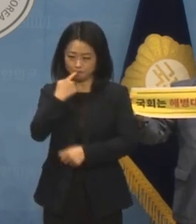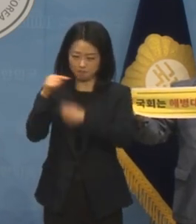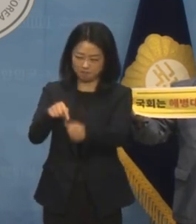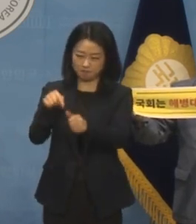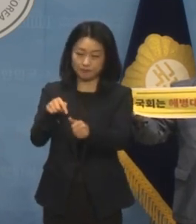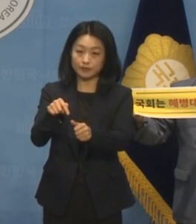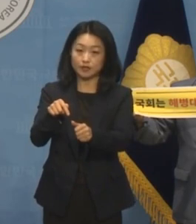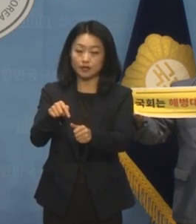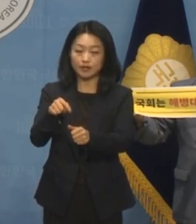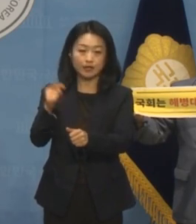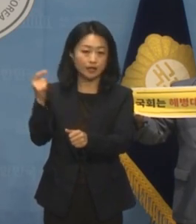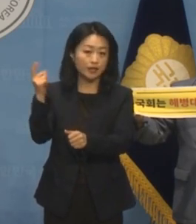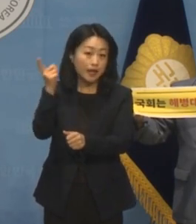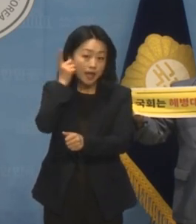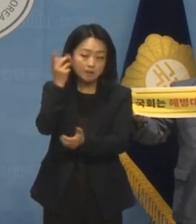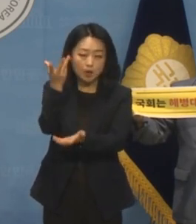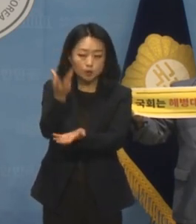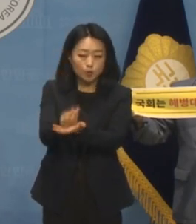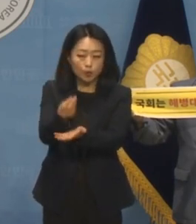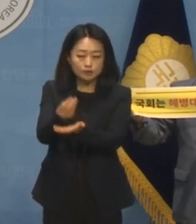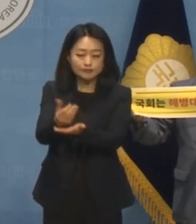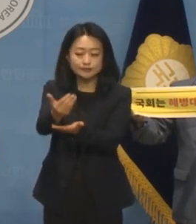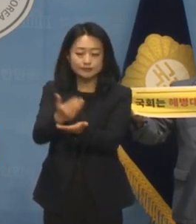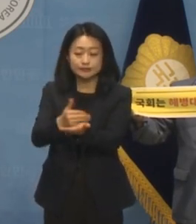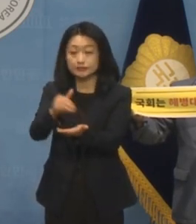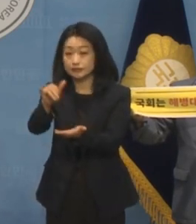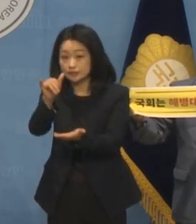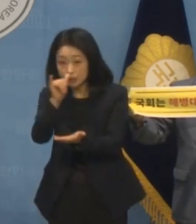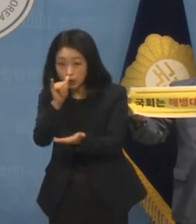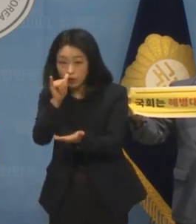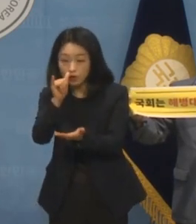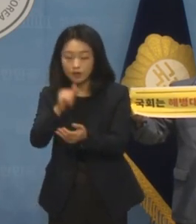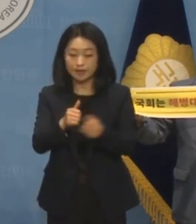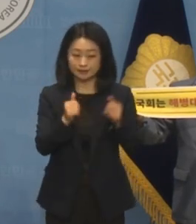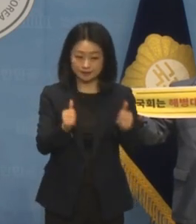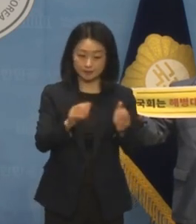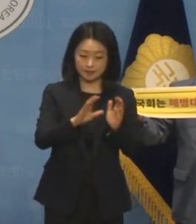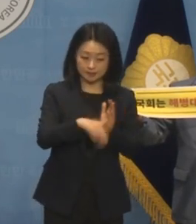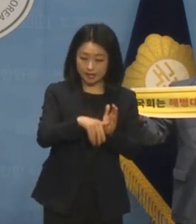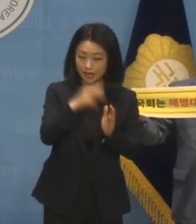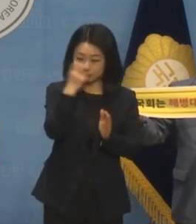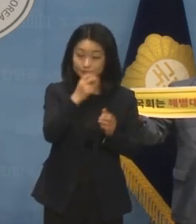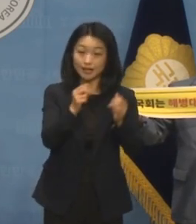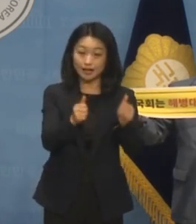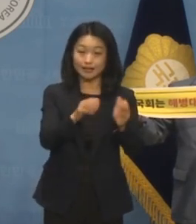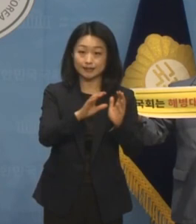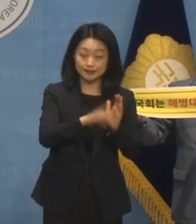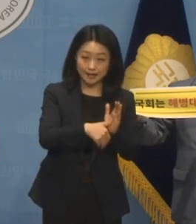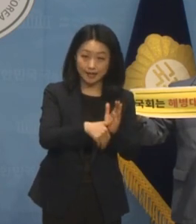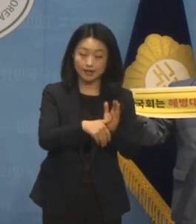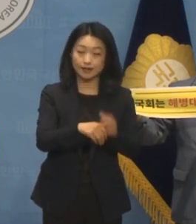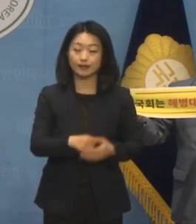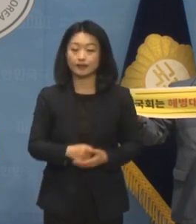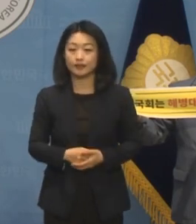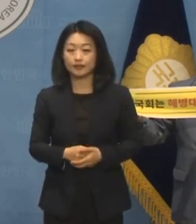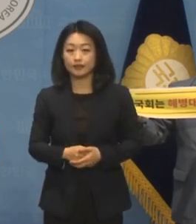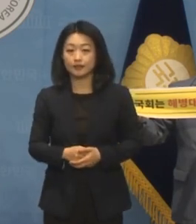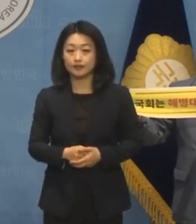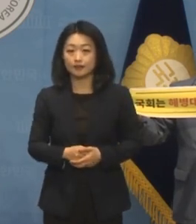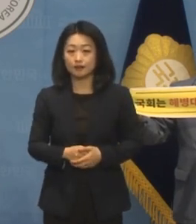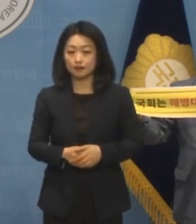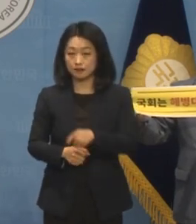그 외에도 그동안 여러 정황들, 재판 과정이나 수사 과정에서 박정훈 대령의 조사와 이첩